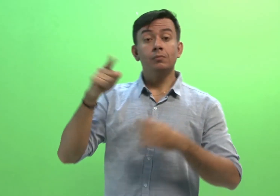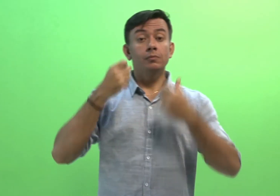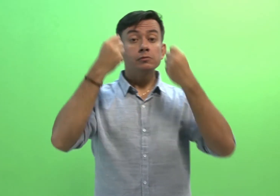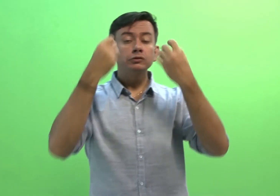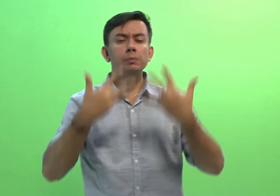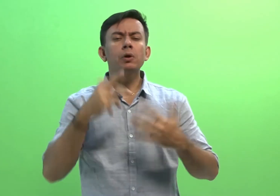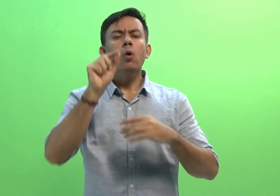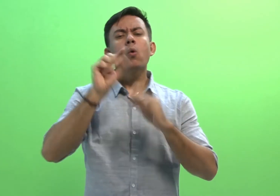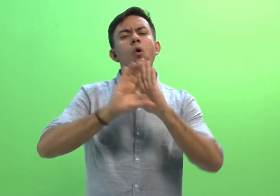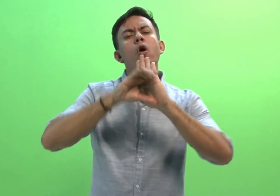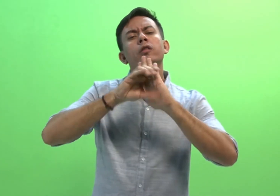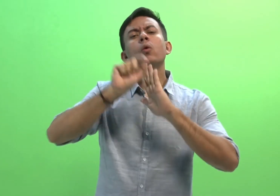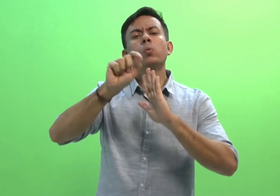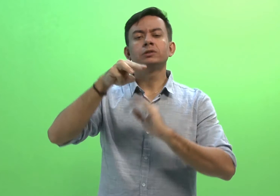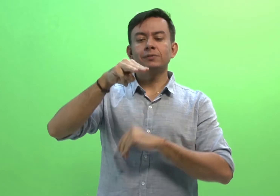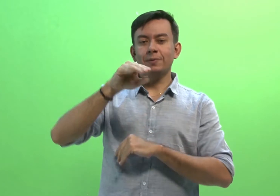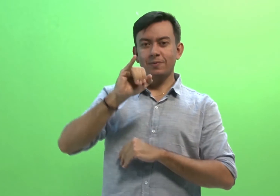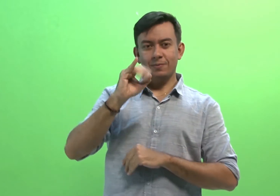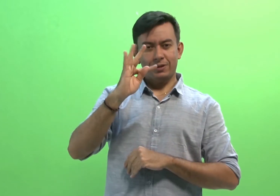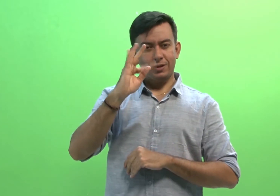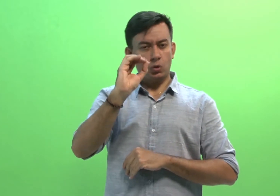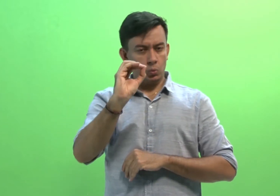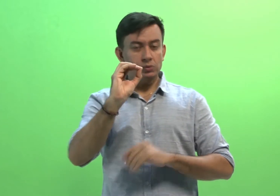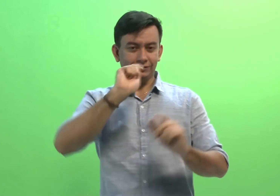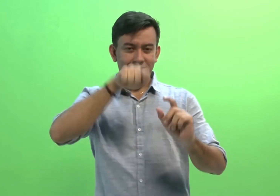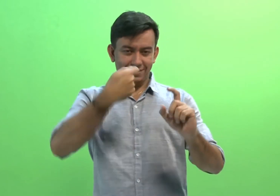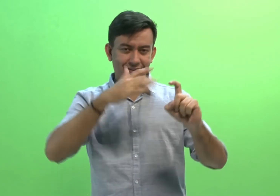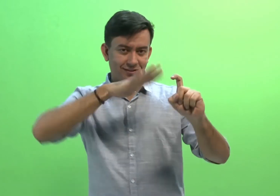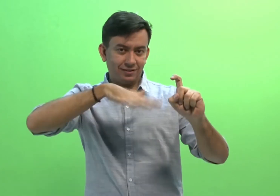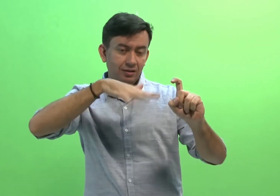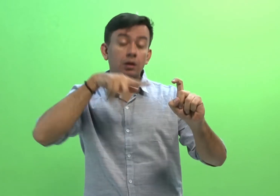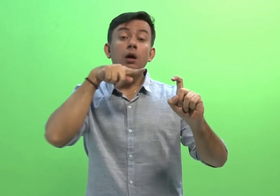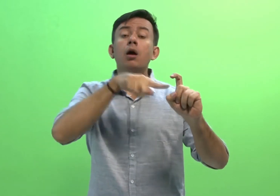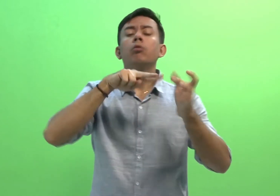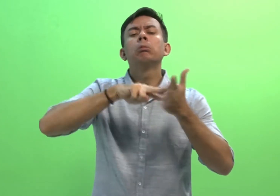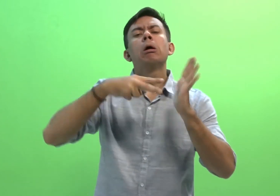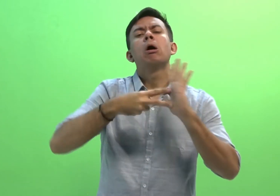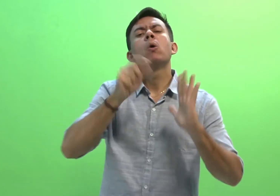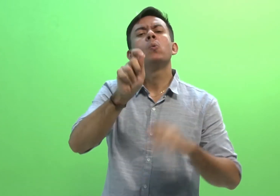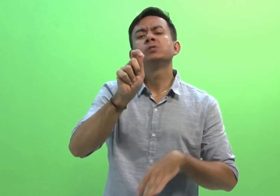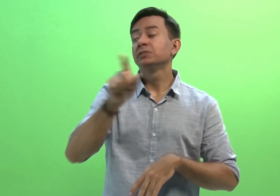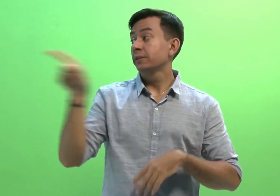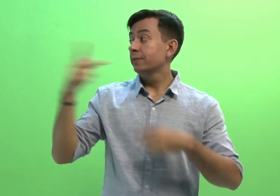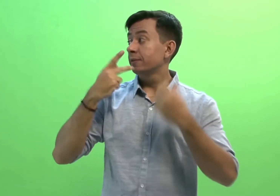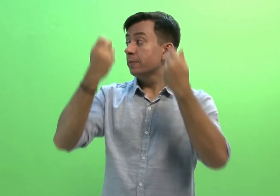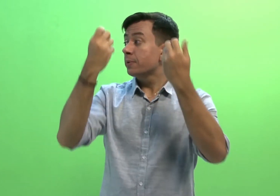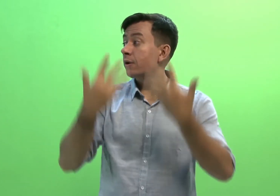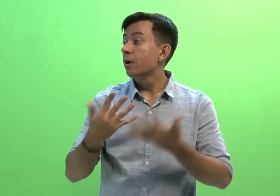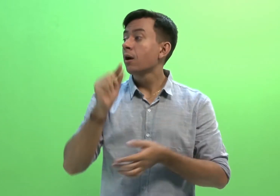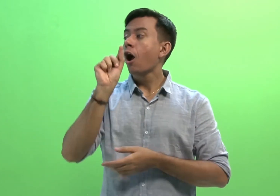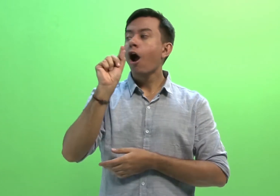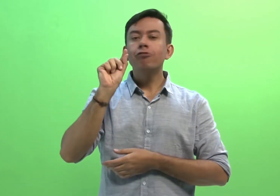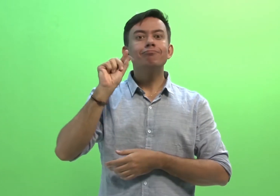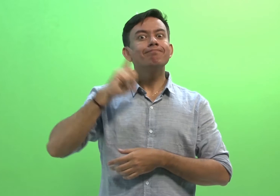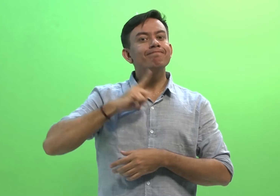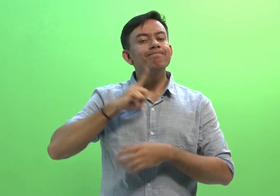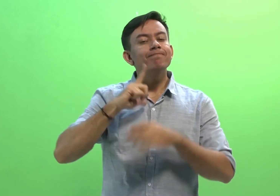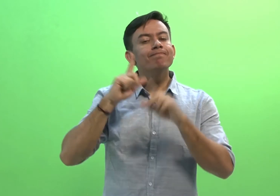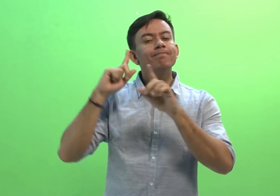Então, o conceito para mito, este é o sinal para mito, ele significa que vem a ser